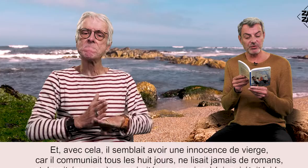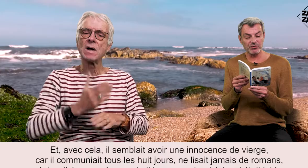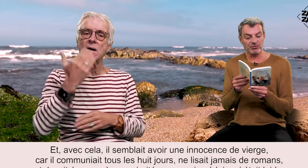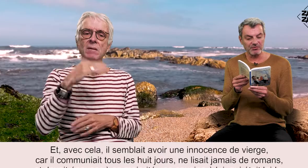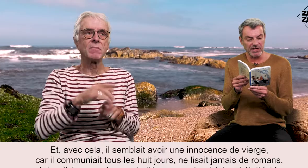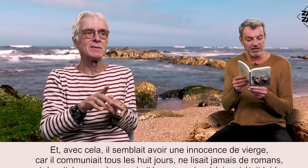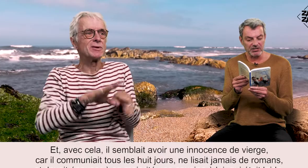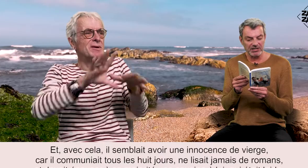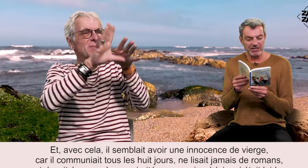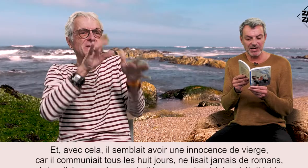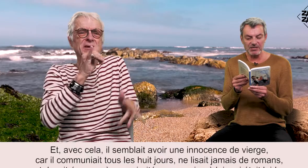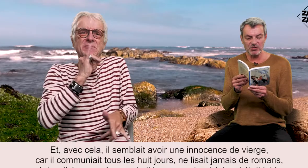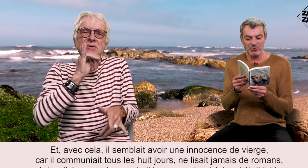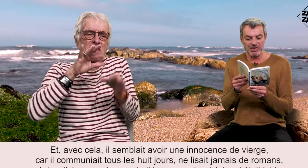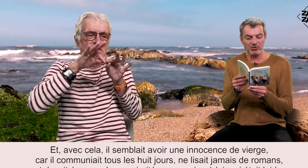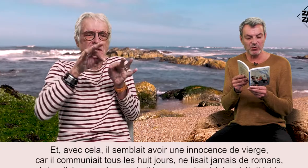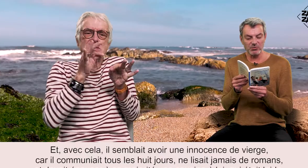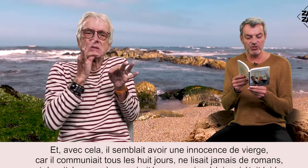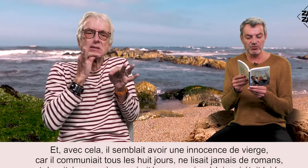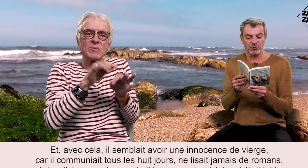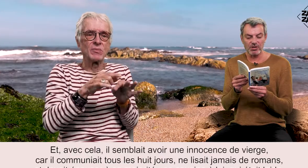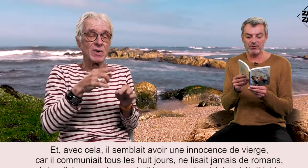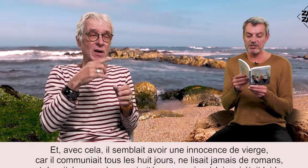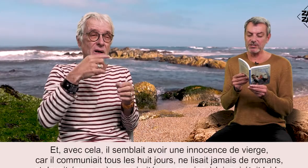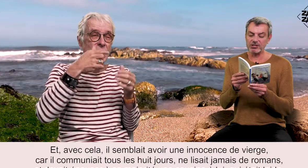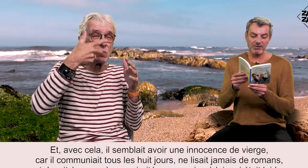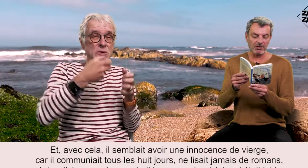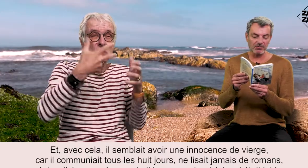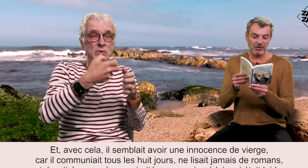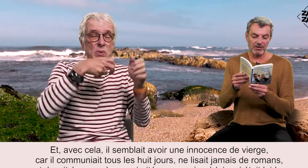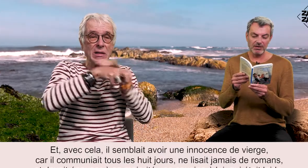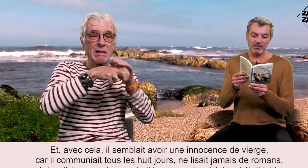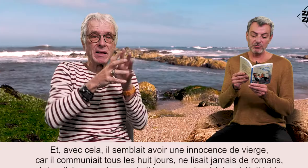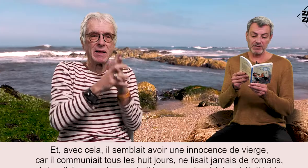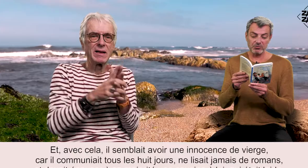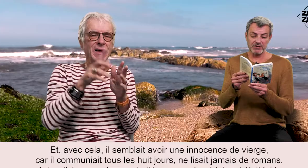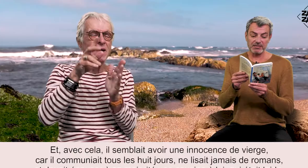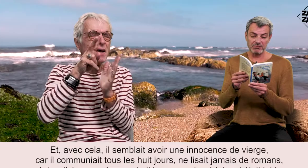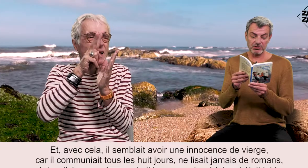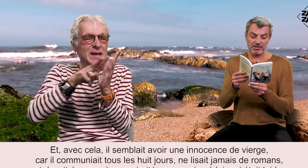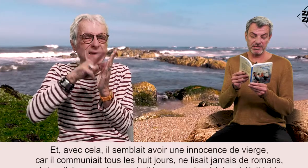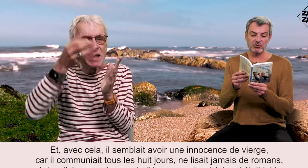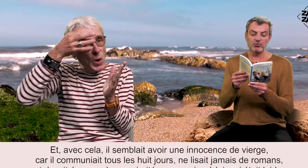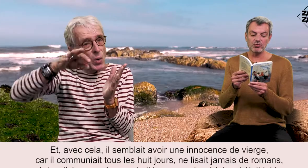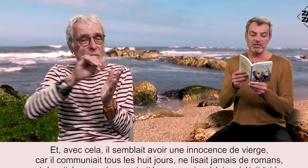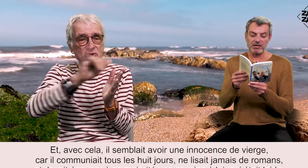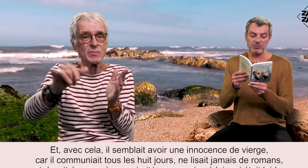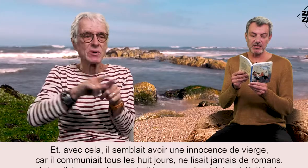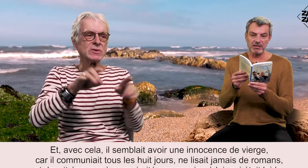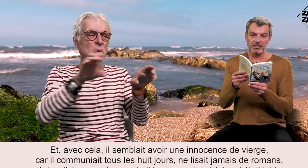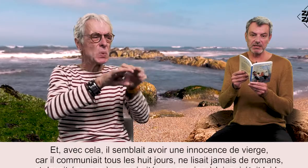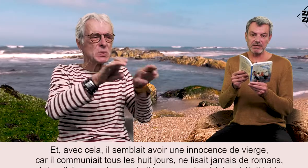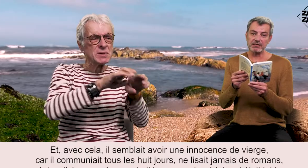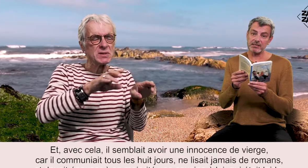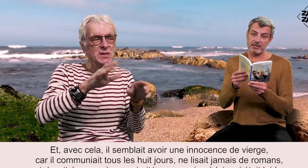avoir une innocence de vierge, car il communiait tous les huit jours, ne lisait jamais de romans, et devait épouser à sa majorité une cousine à